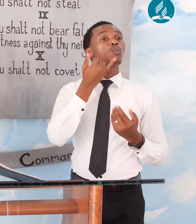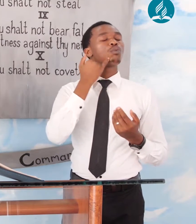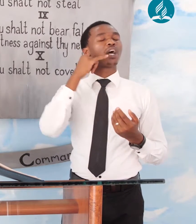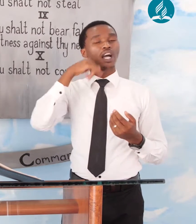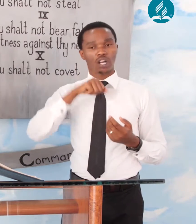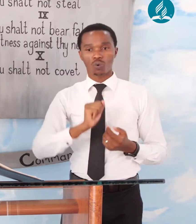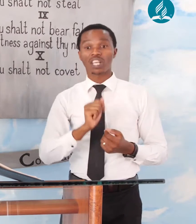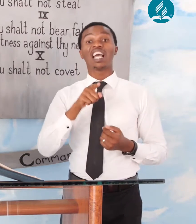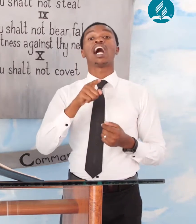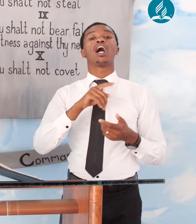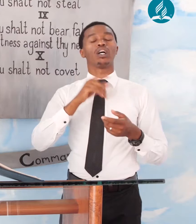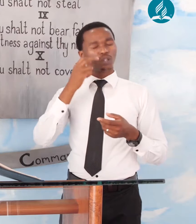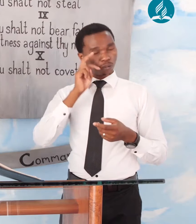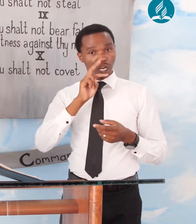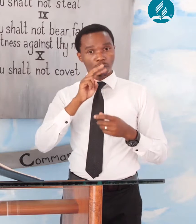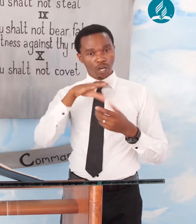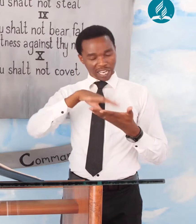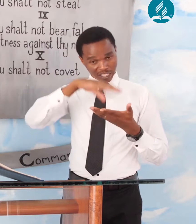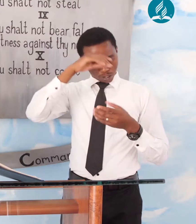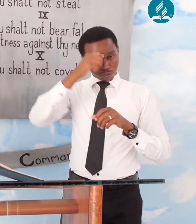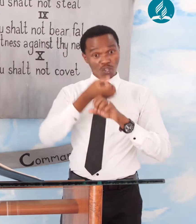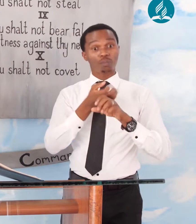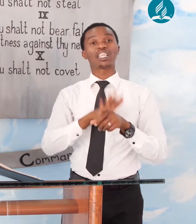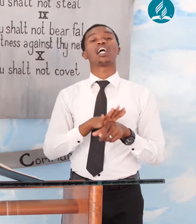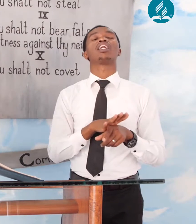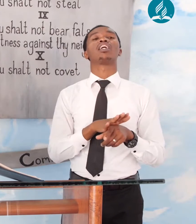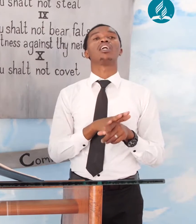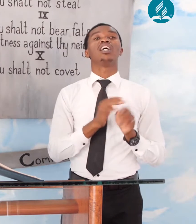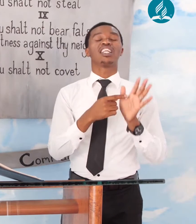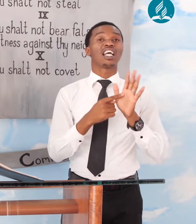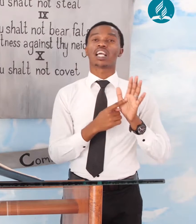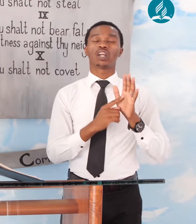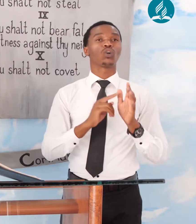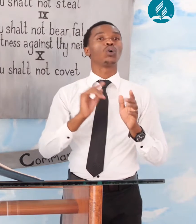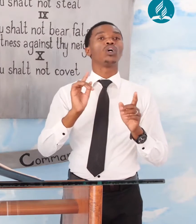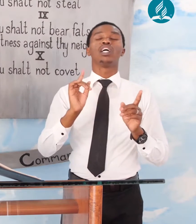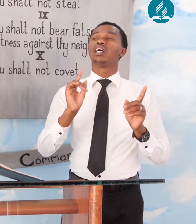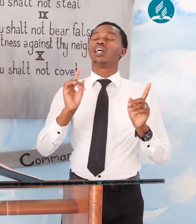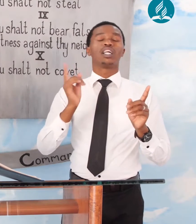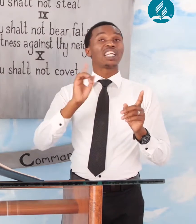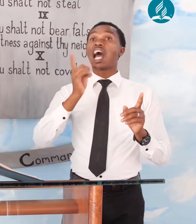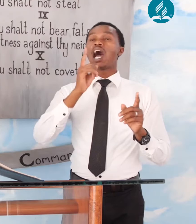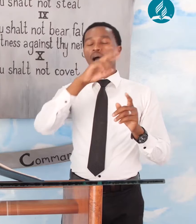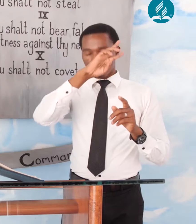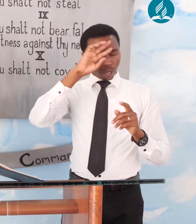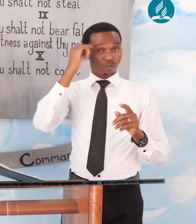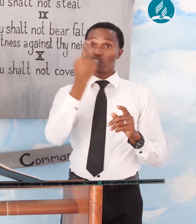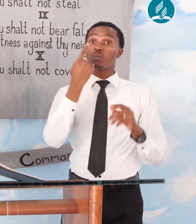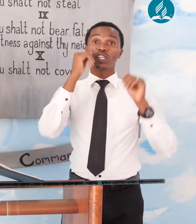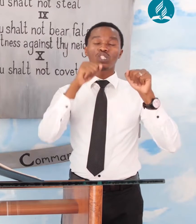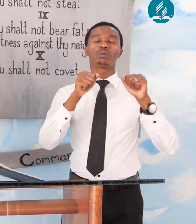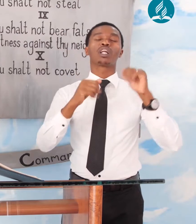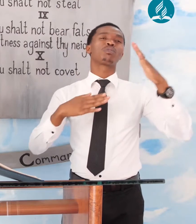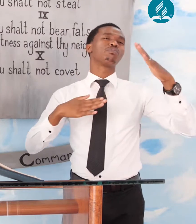rikomeye cyane bigaragaza yuko nta gishobora gukora mu nkokora umugambi